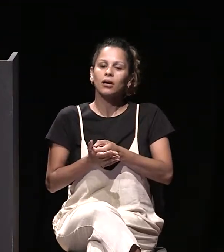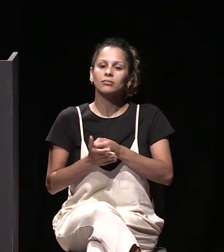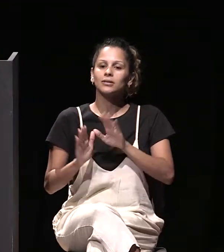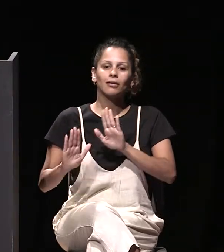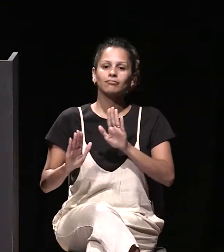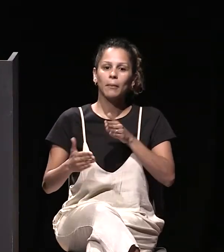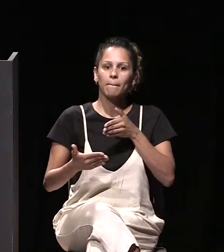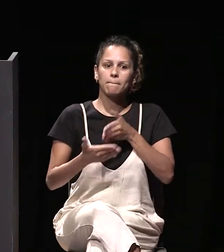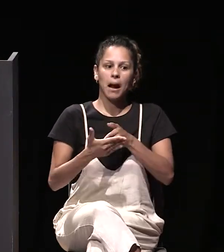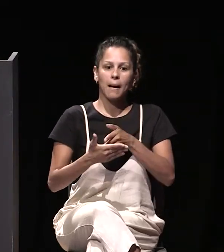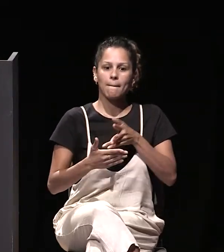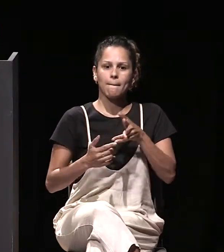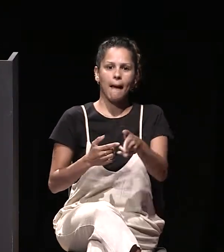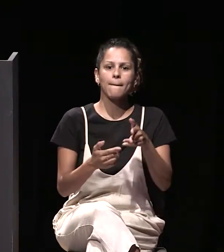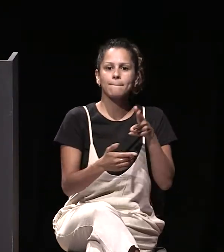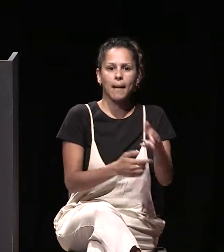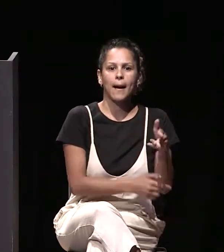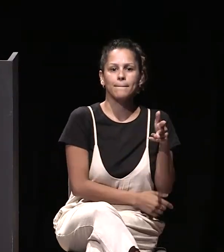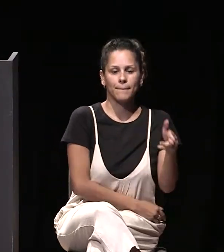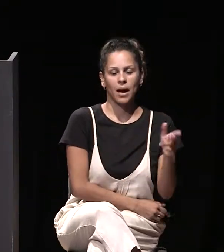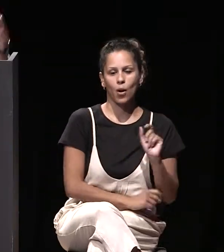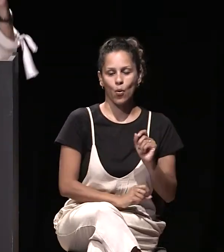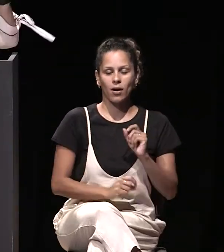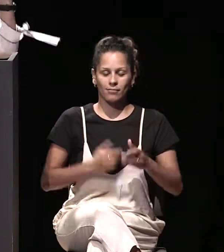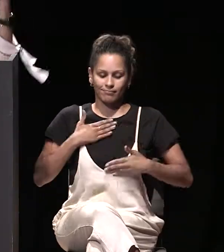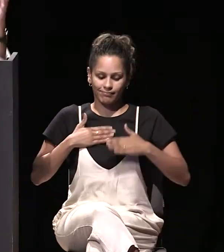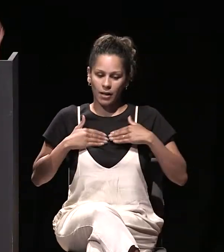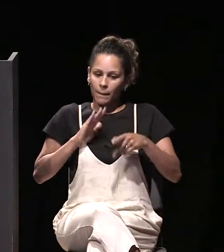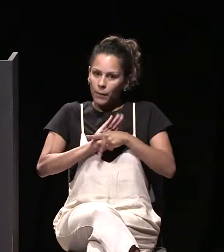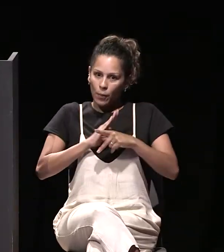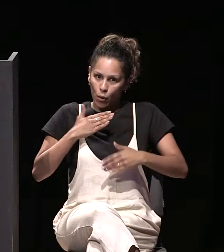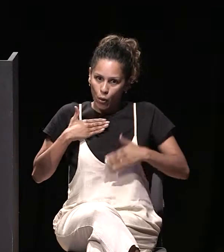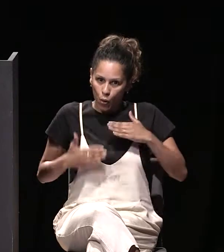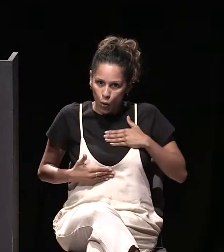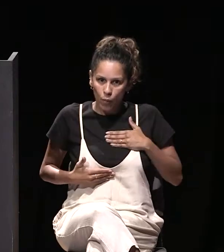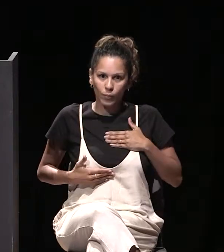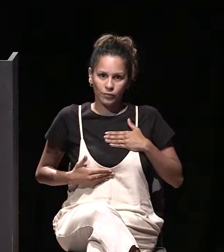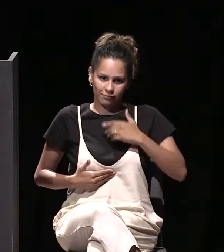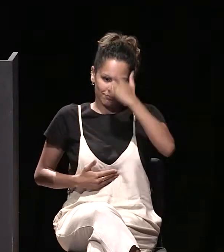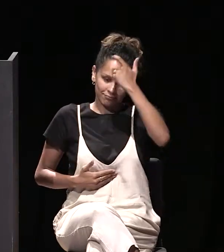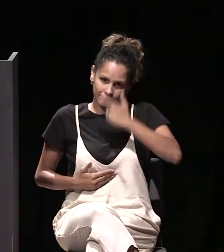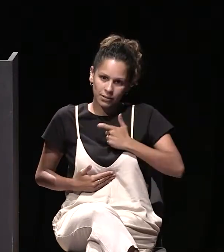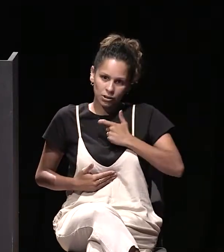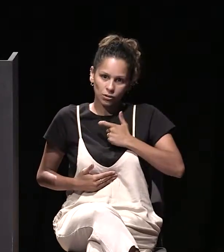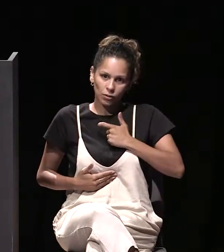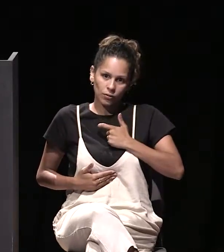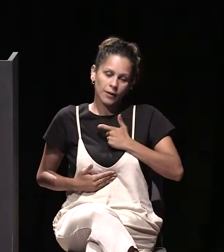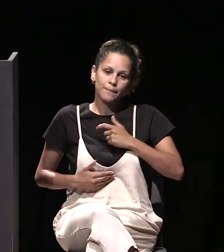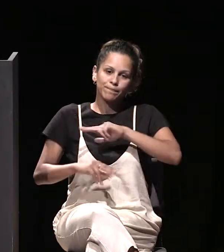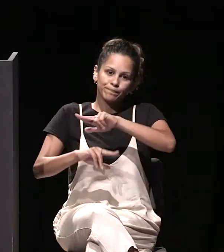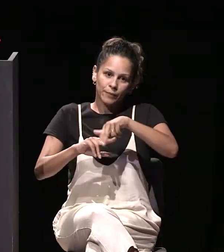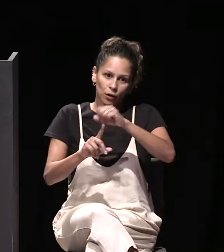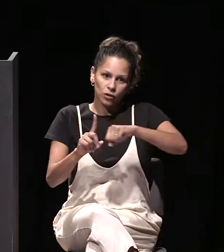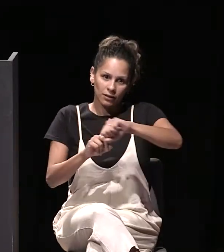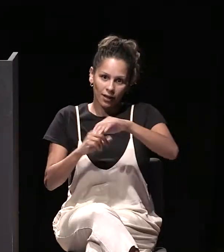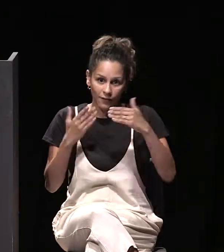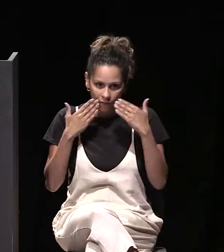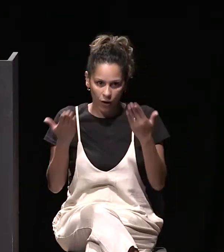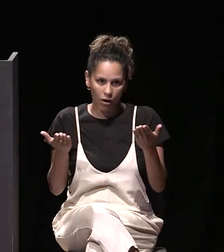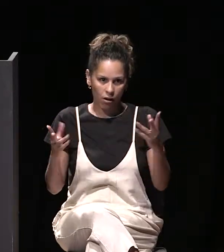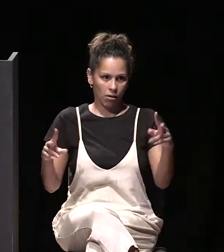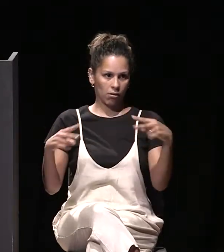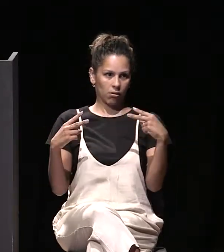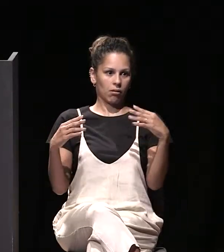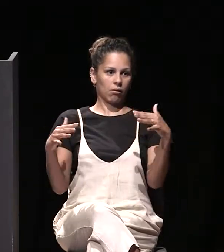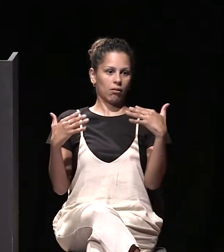se reprime, se controlam os corpos das pessoas externamente, por toda essa sociedade. Existem muitos mitos sobre